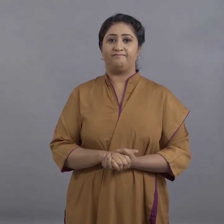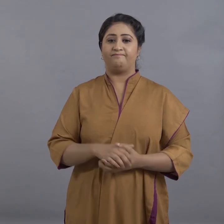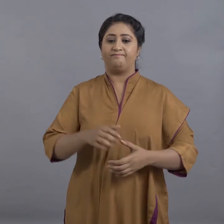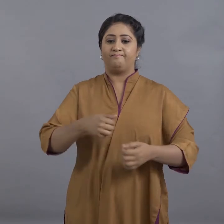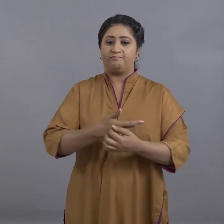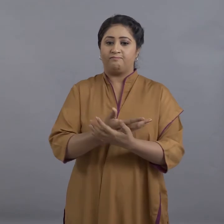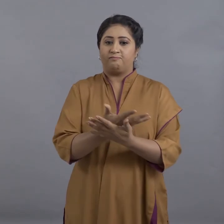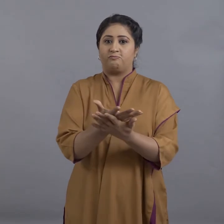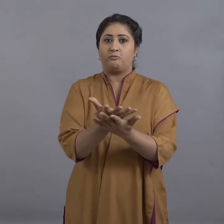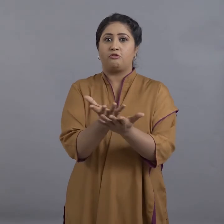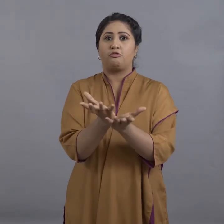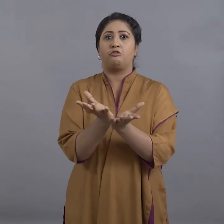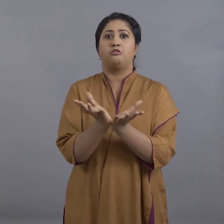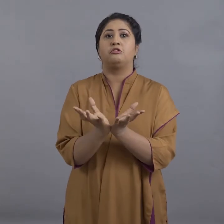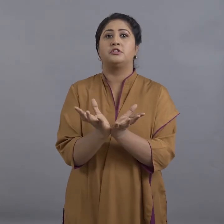घोंसले,